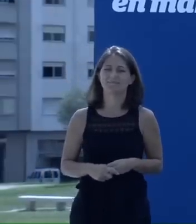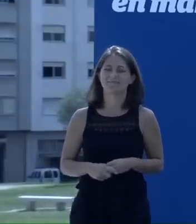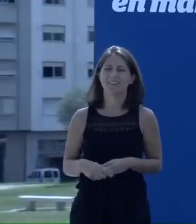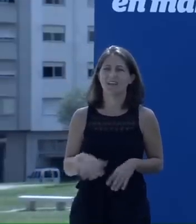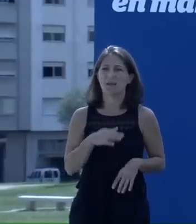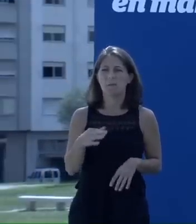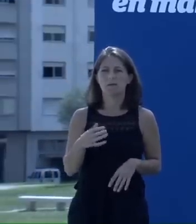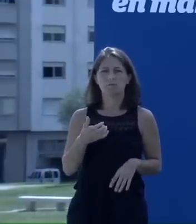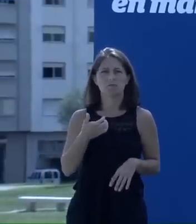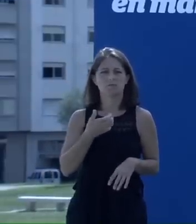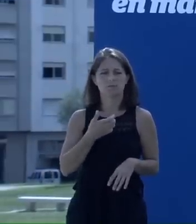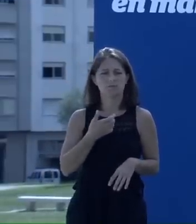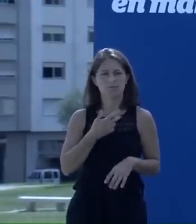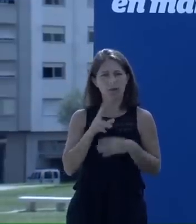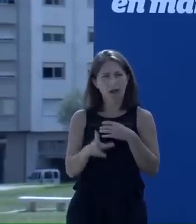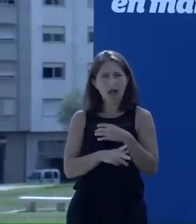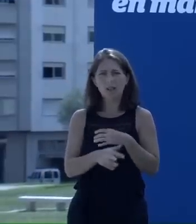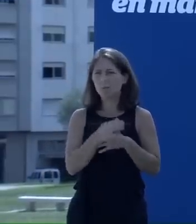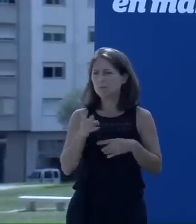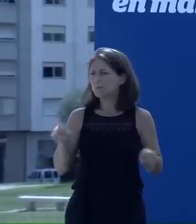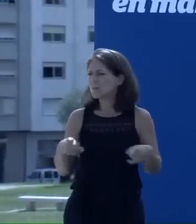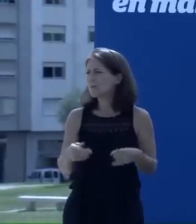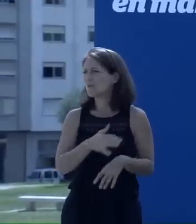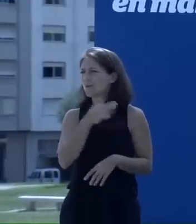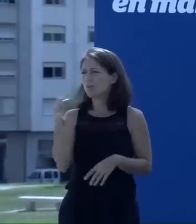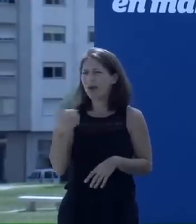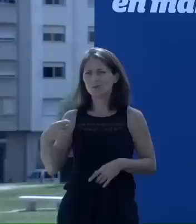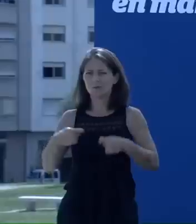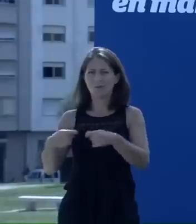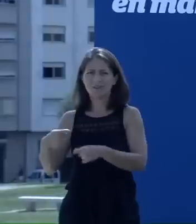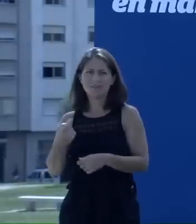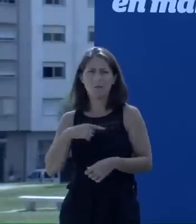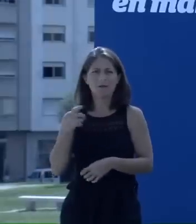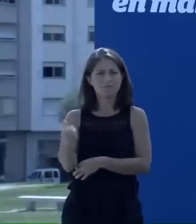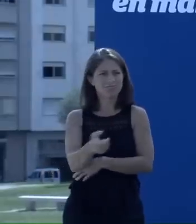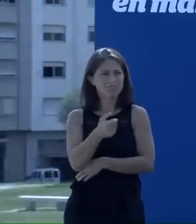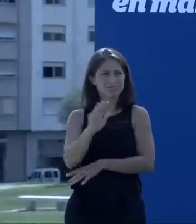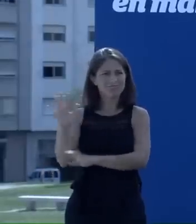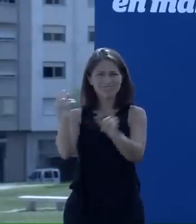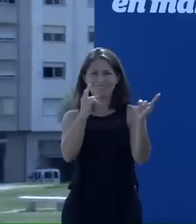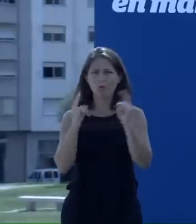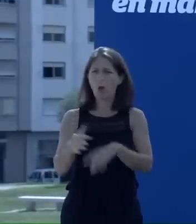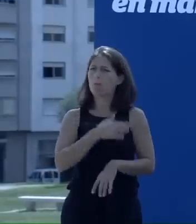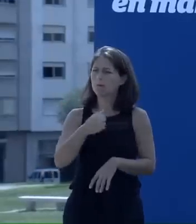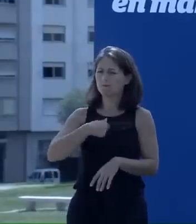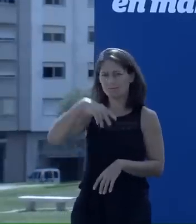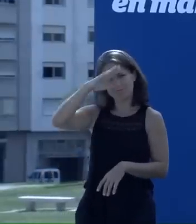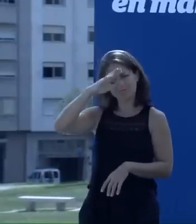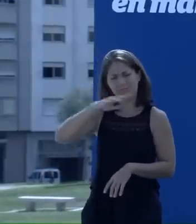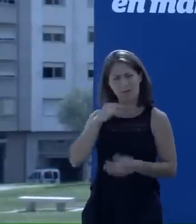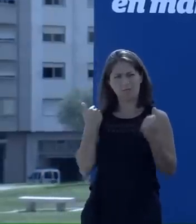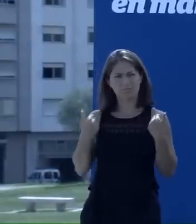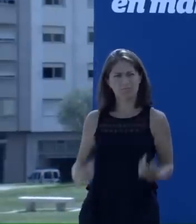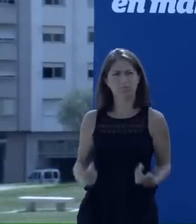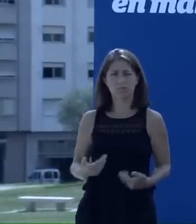Alcalde do meu povo, músico, cooperativista, labrego, son bombeiro forestal e son pai tamén. E a partir